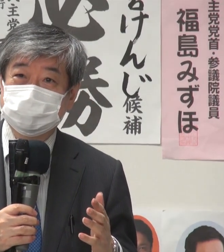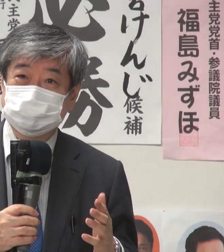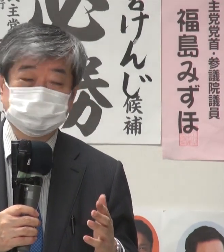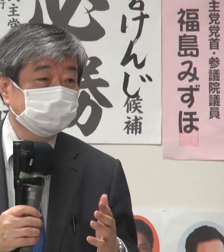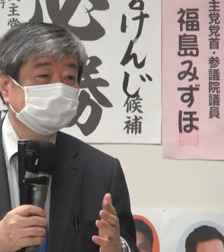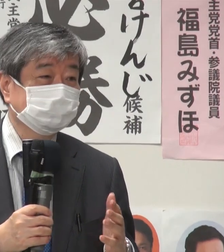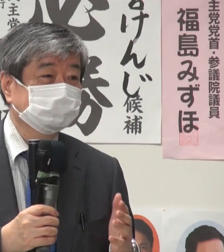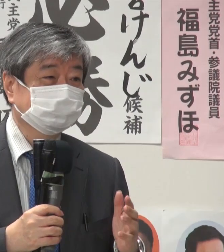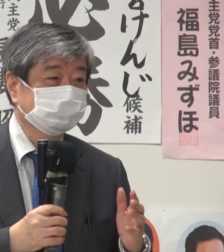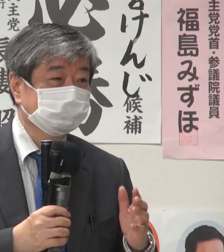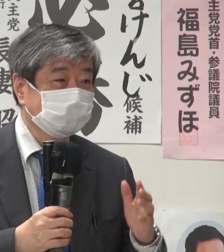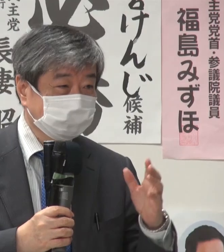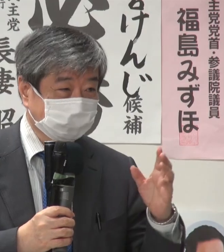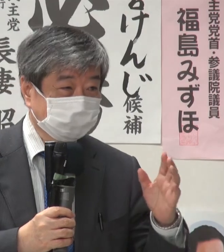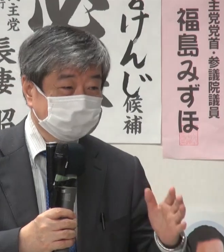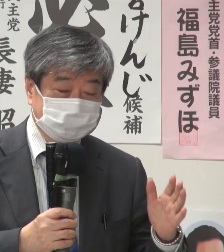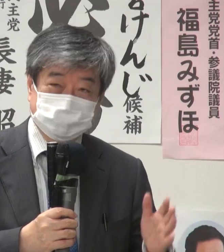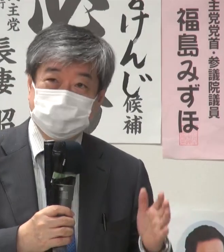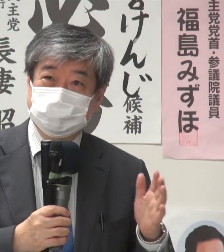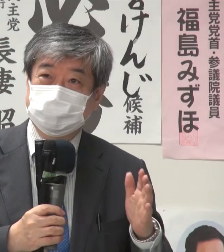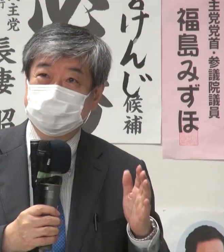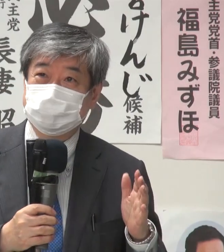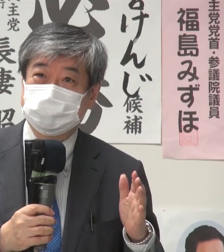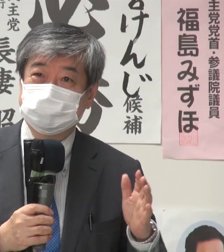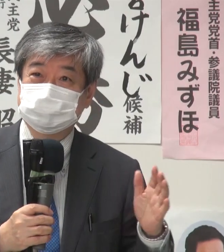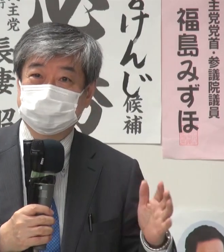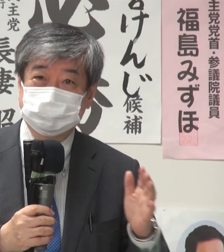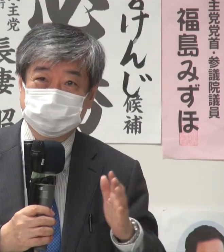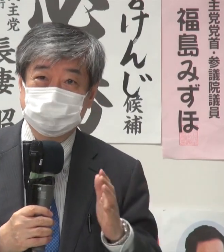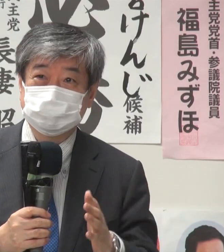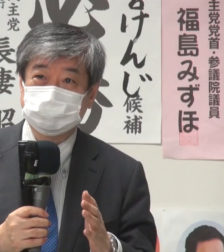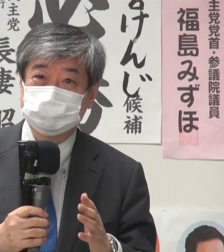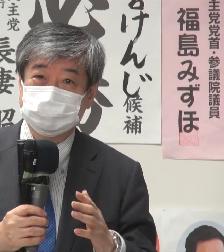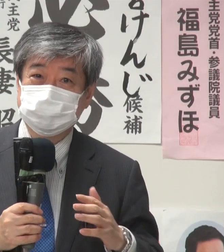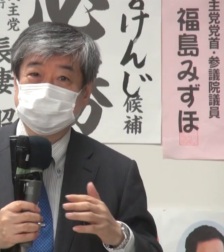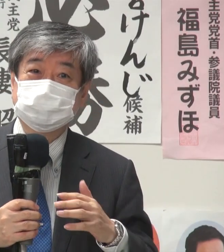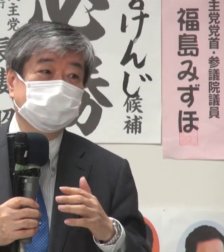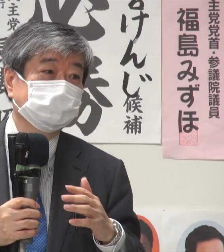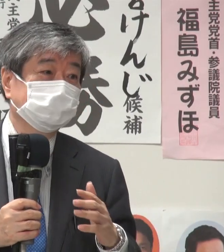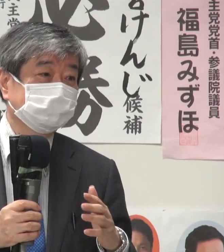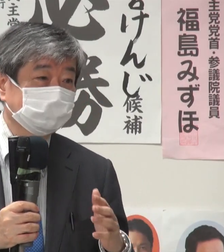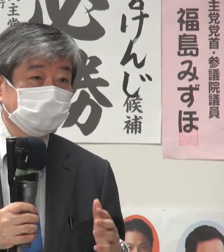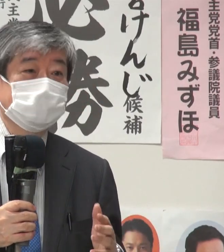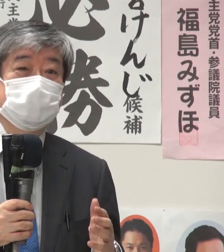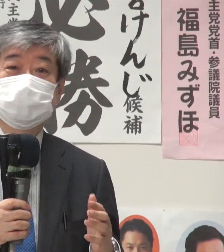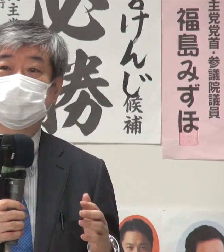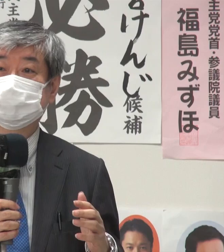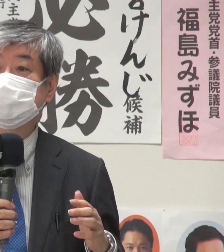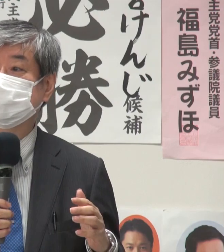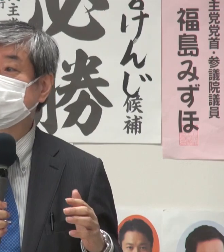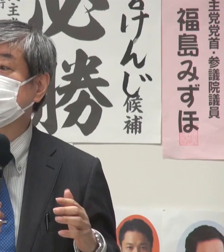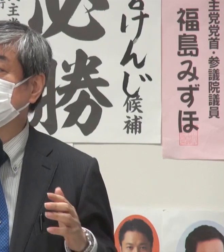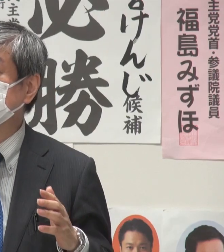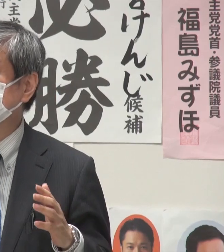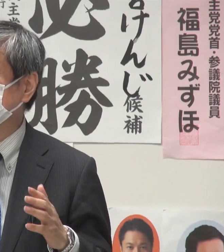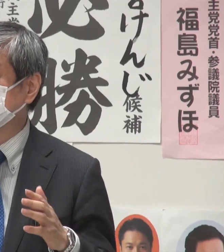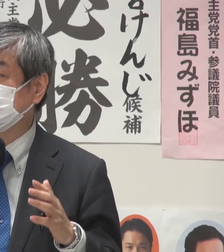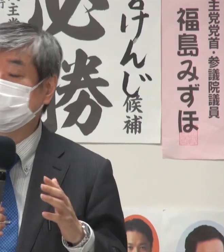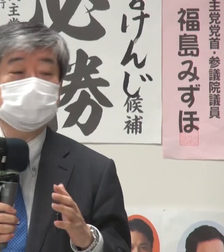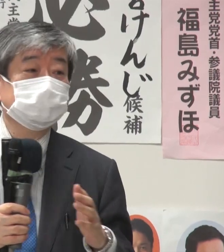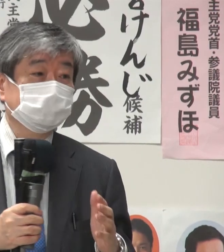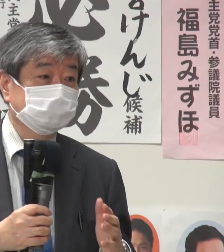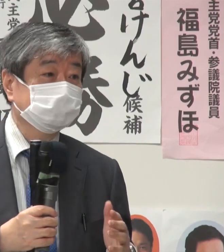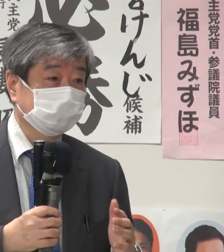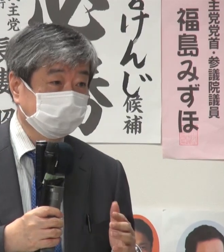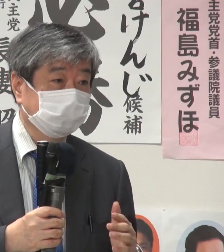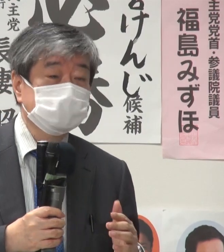段階で少しその、まあいくつかの政党と市民団体とでですね、うまく息が合わないようなことがあ